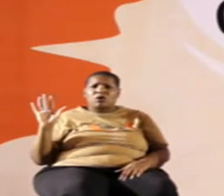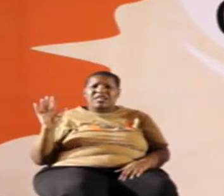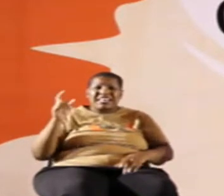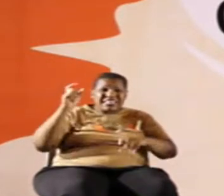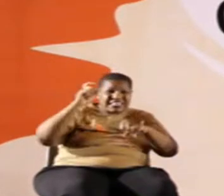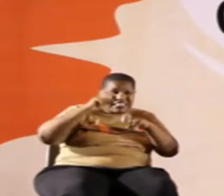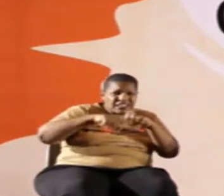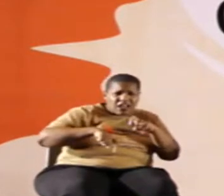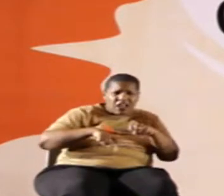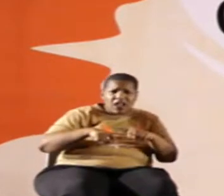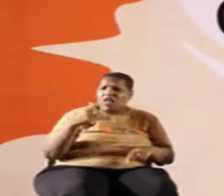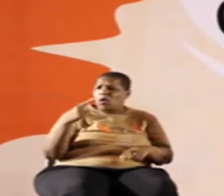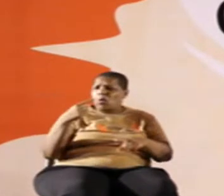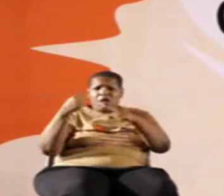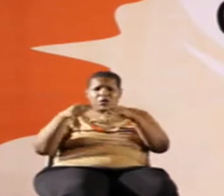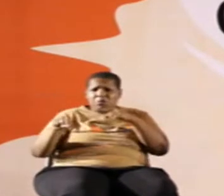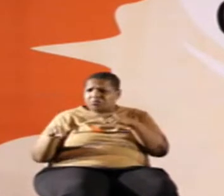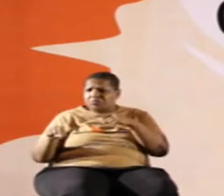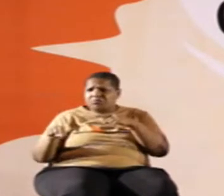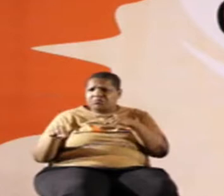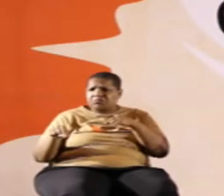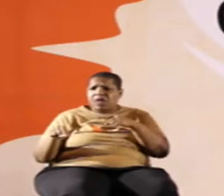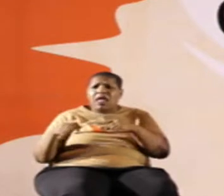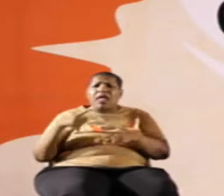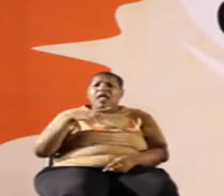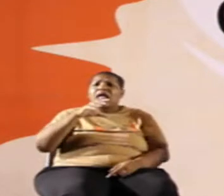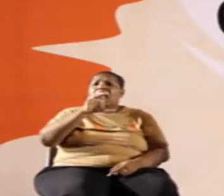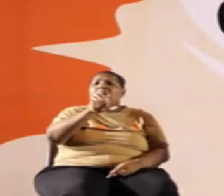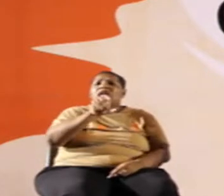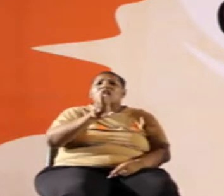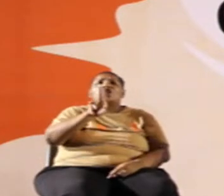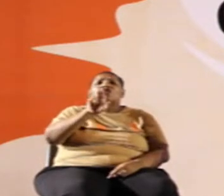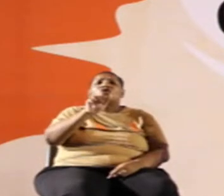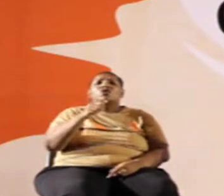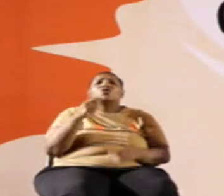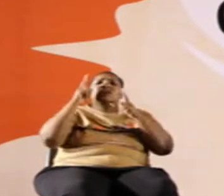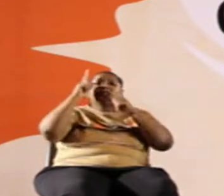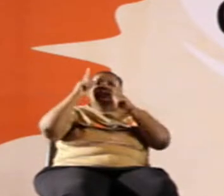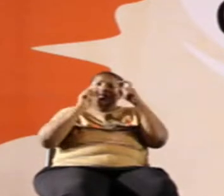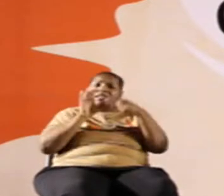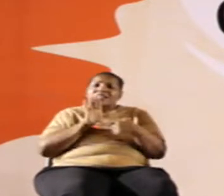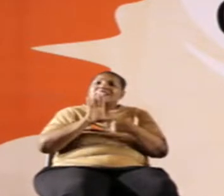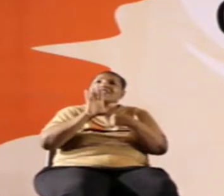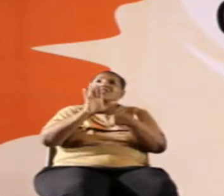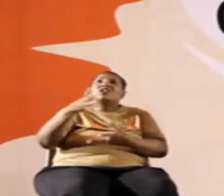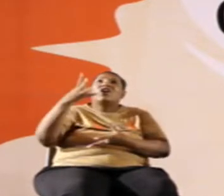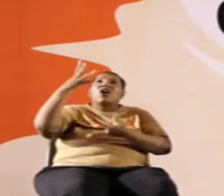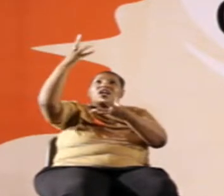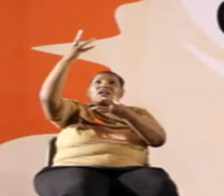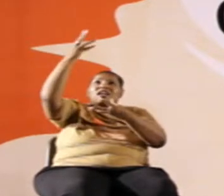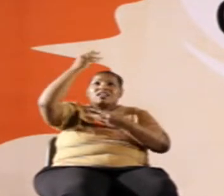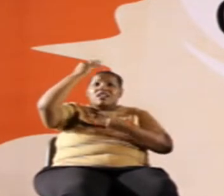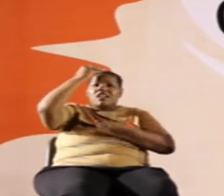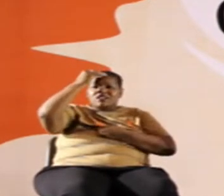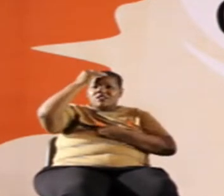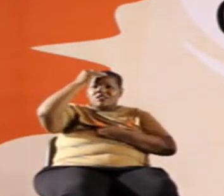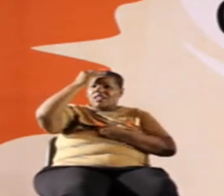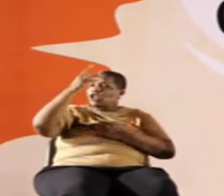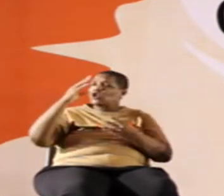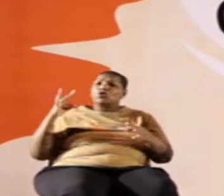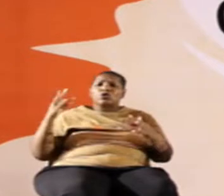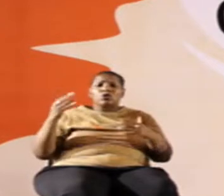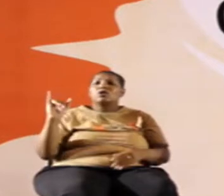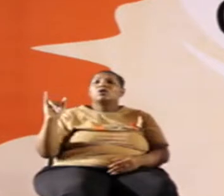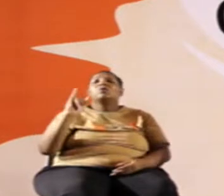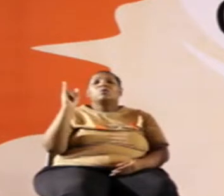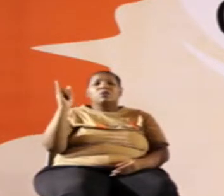Sexo não é tabu. Sexo é Exu. É a expressão da divindade. Tem uma importância